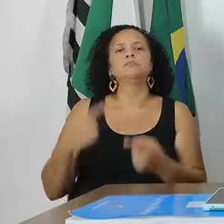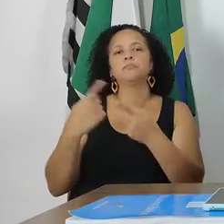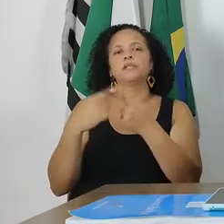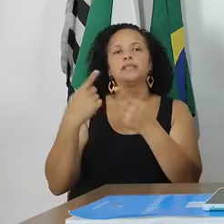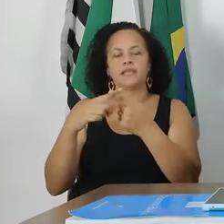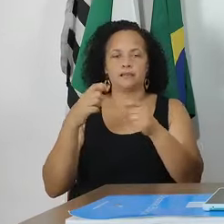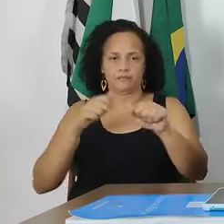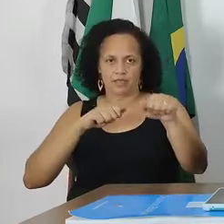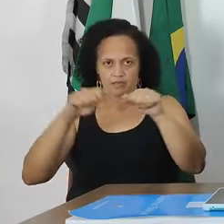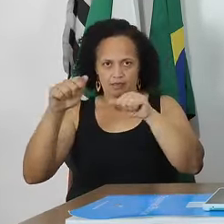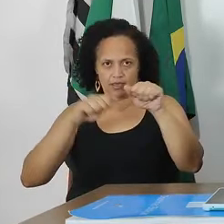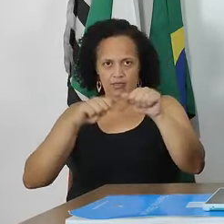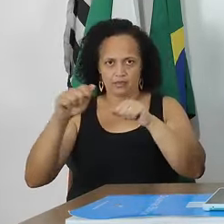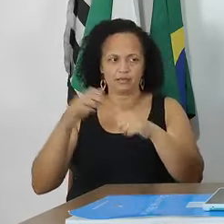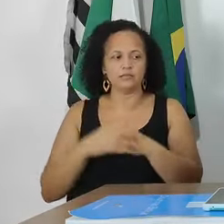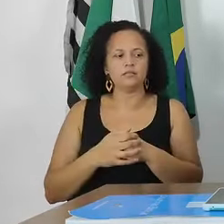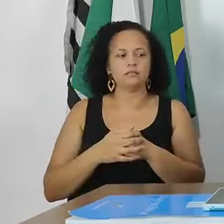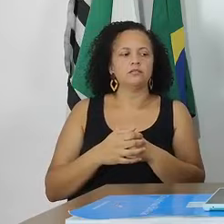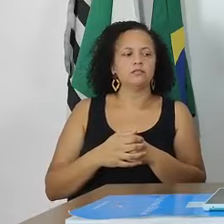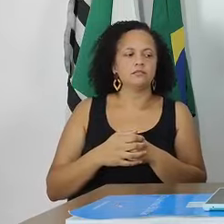fala.